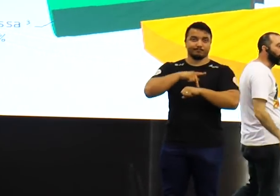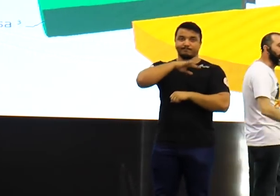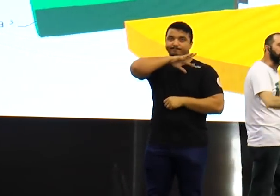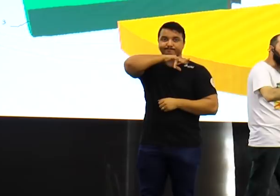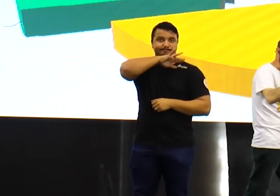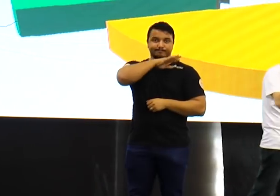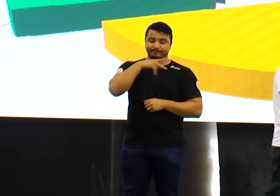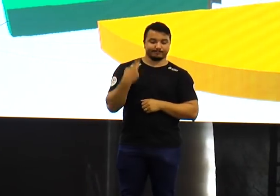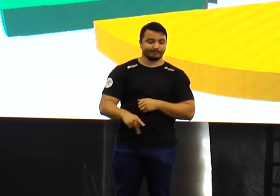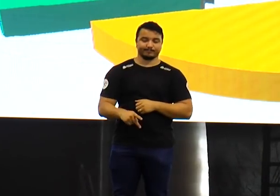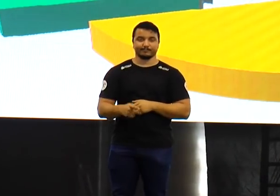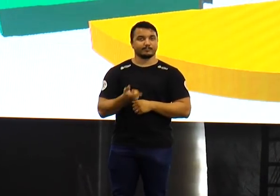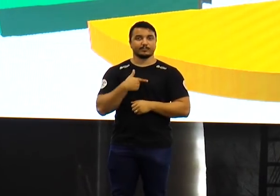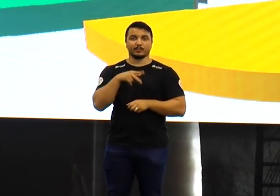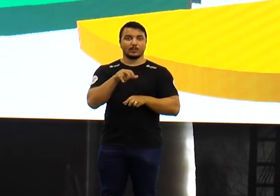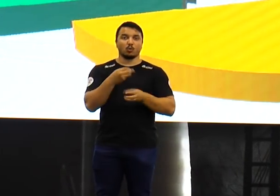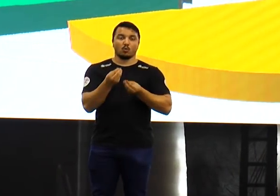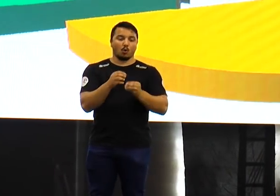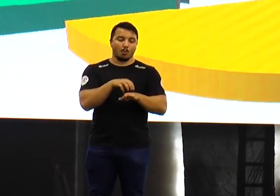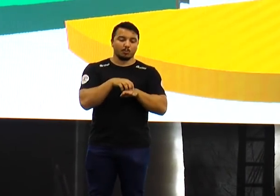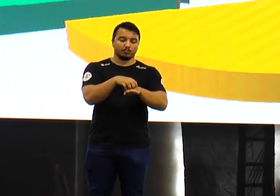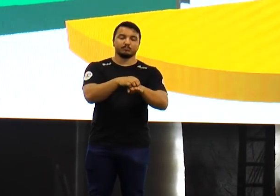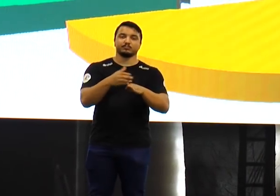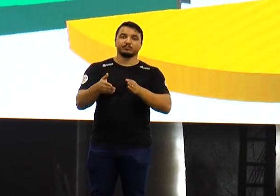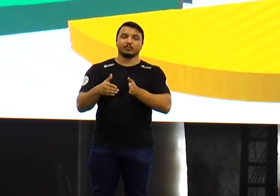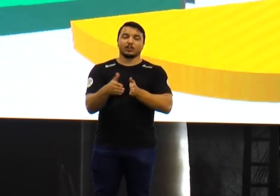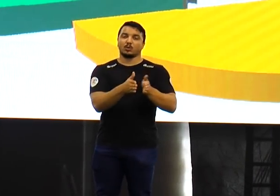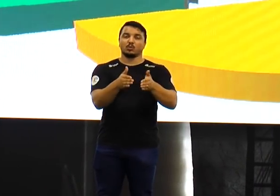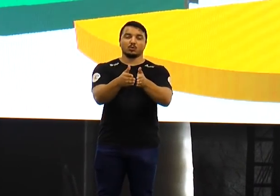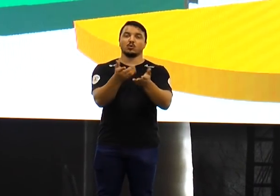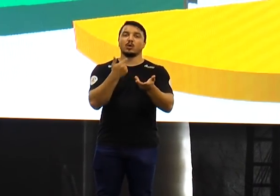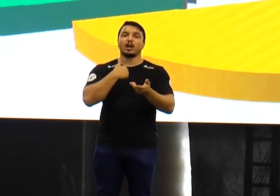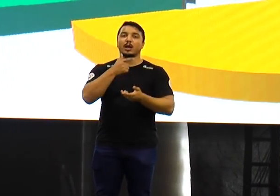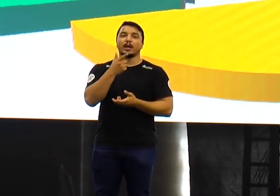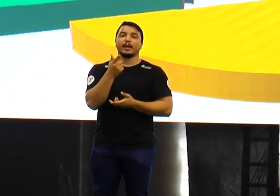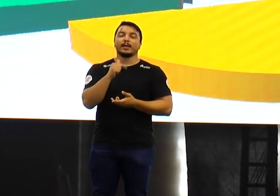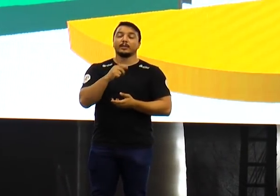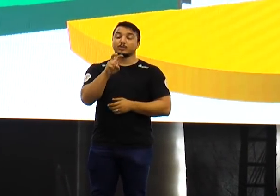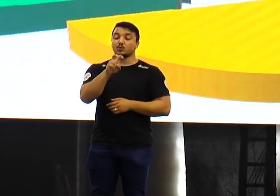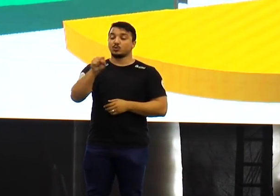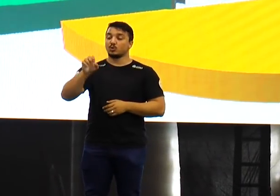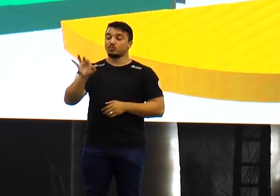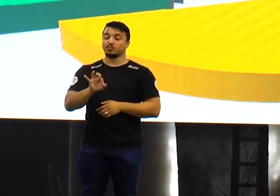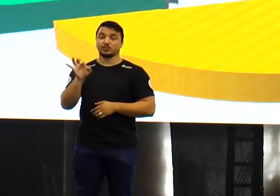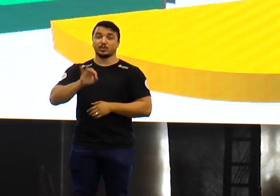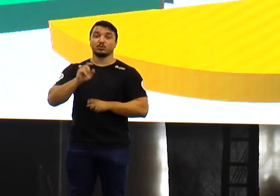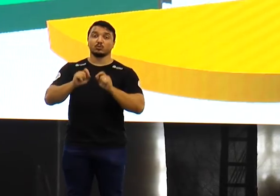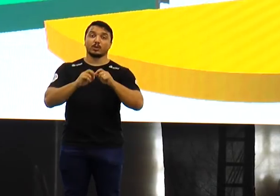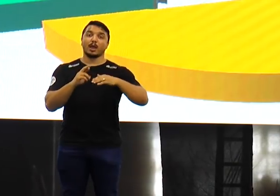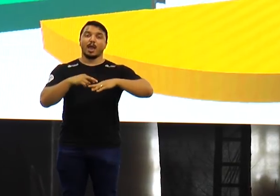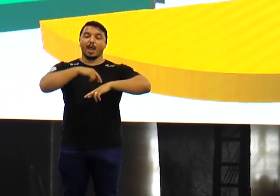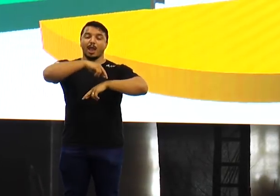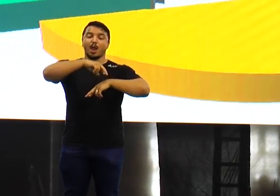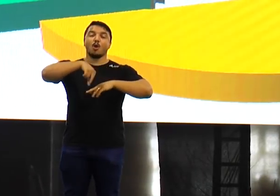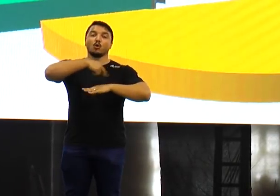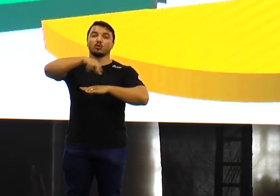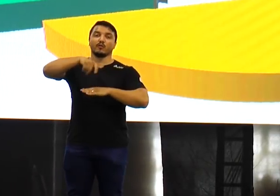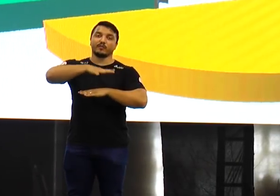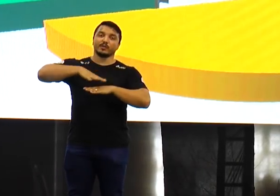Nós temos um país acabado nos meios de transporte. 58% desse país, ele roda nas